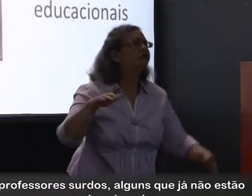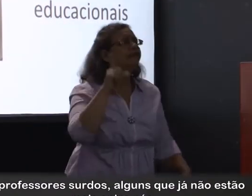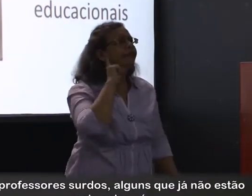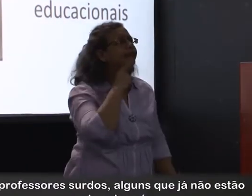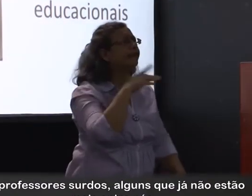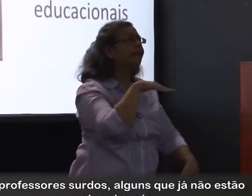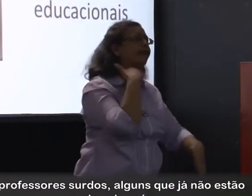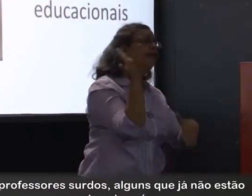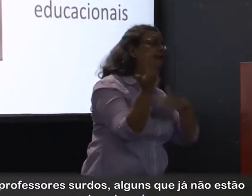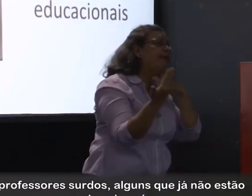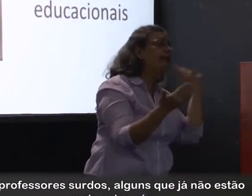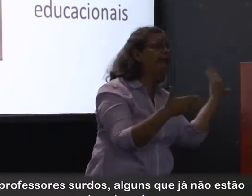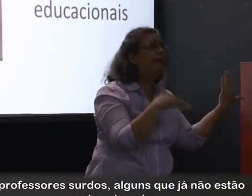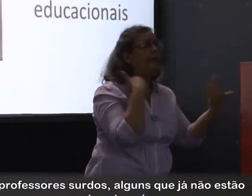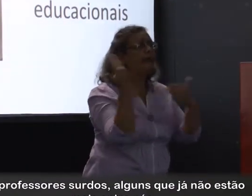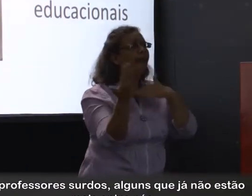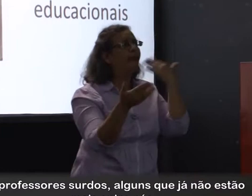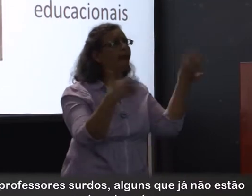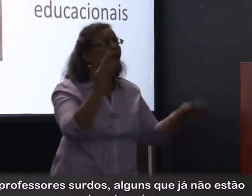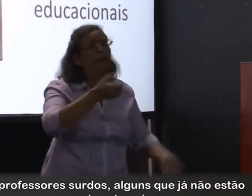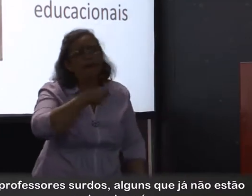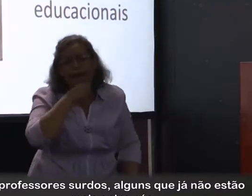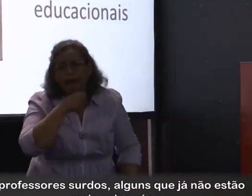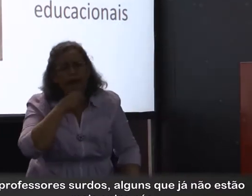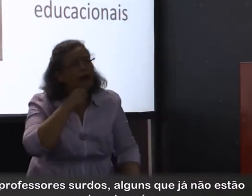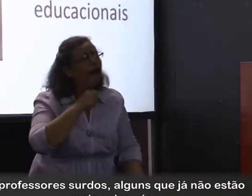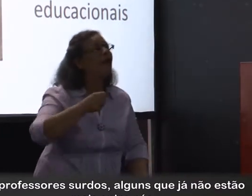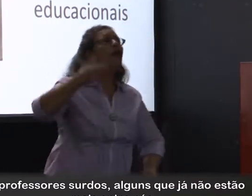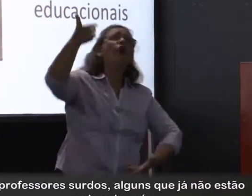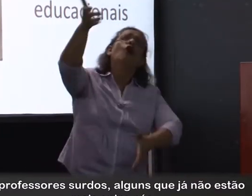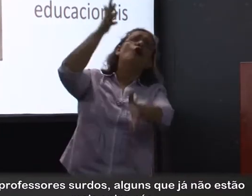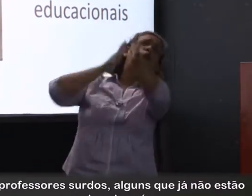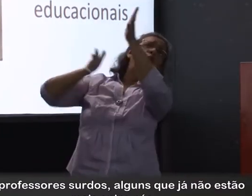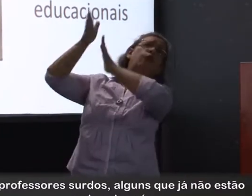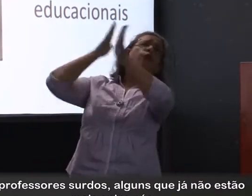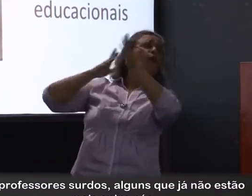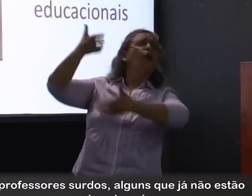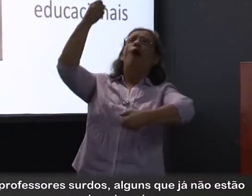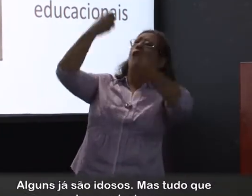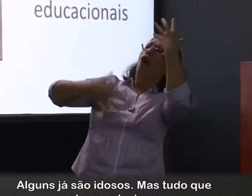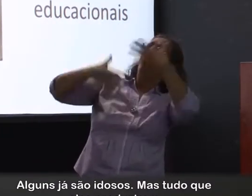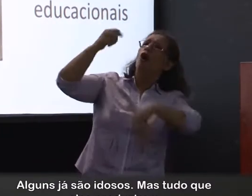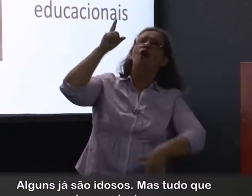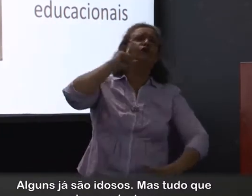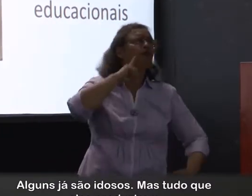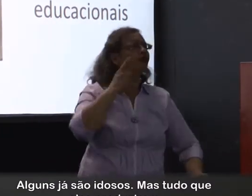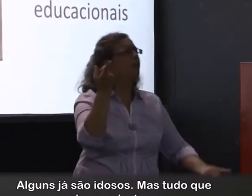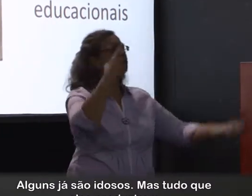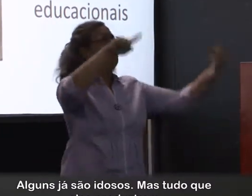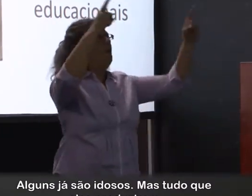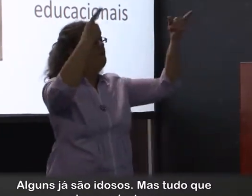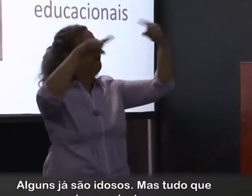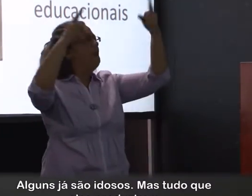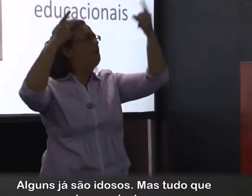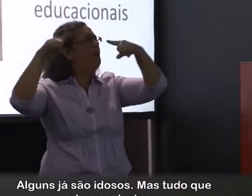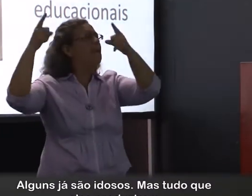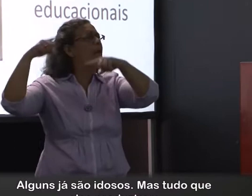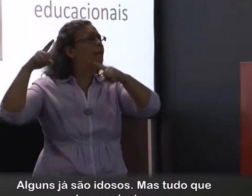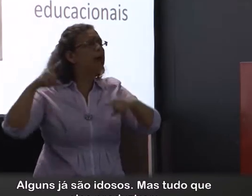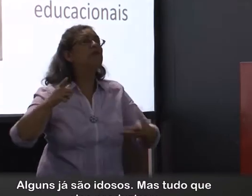professores surdos que produziram tudo aquilo, que já não estão mais entre nós, até alguns já são idosos, mas tudo que